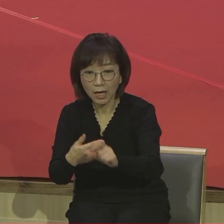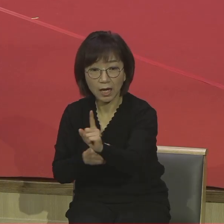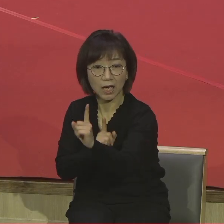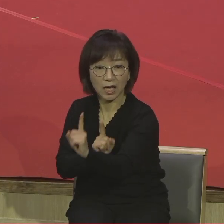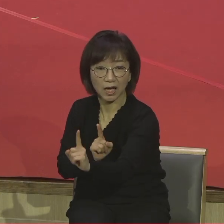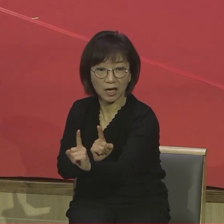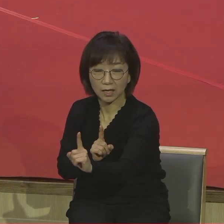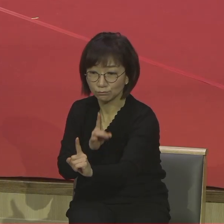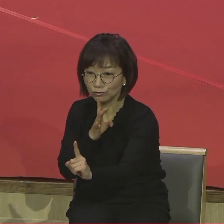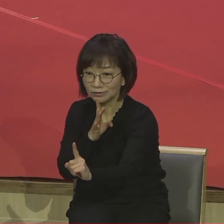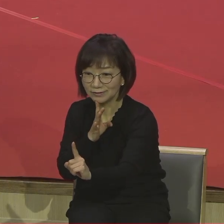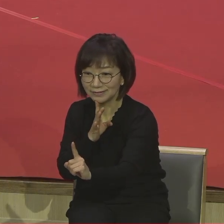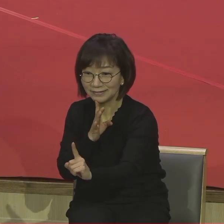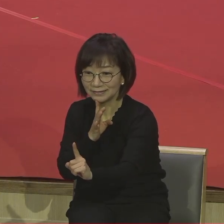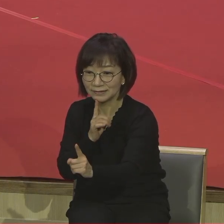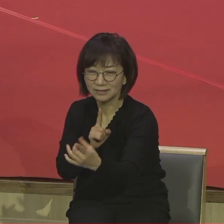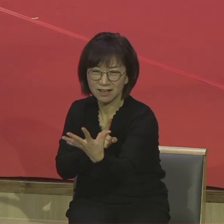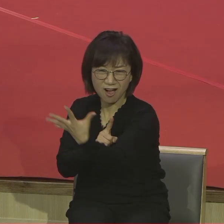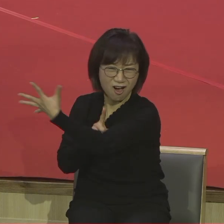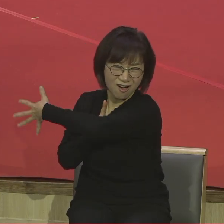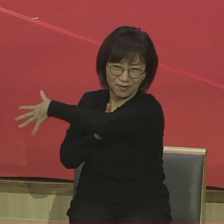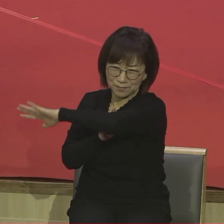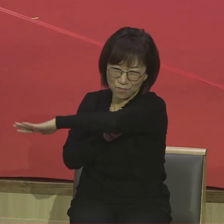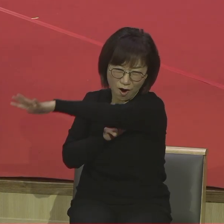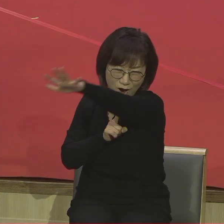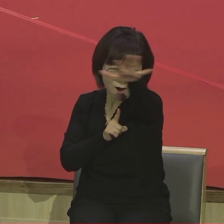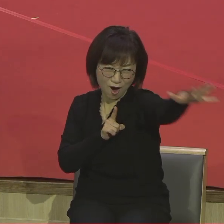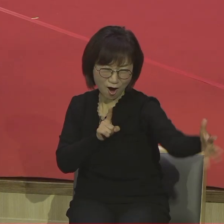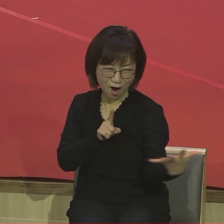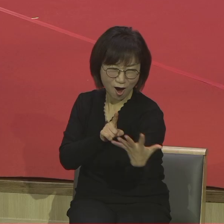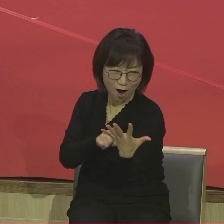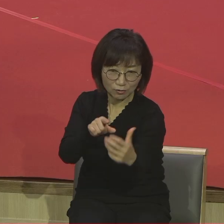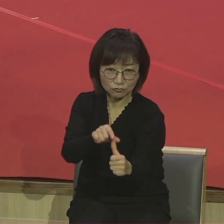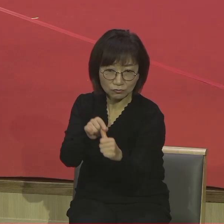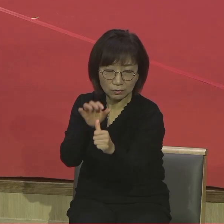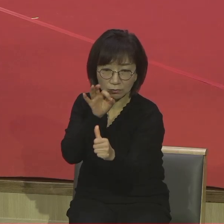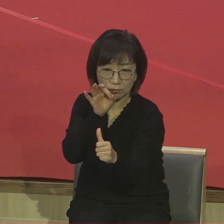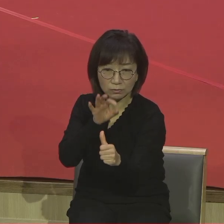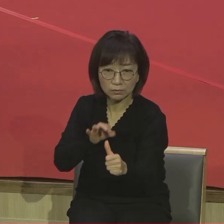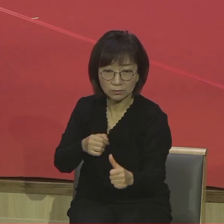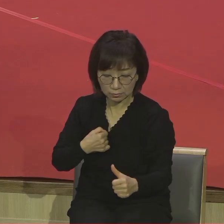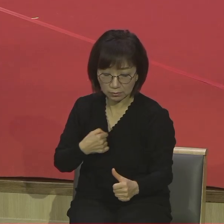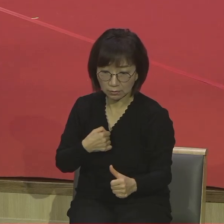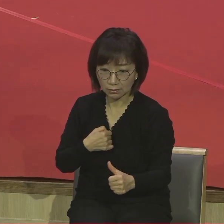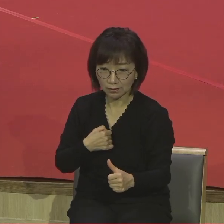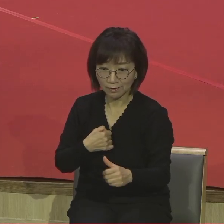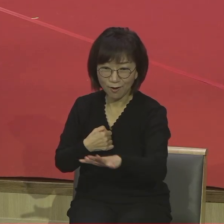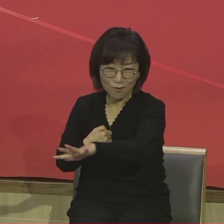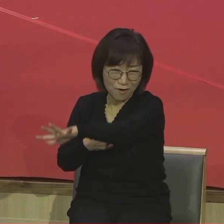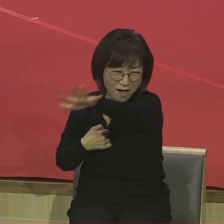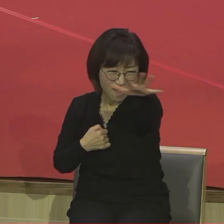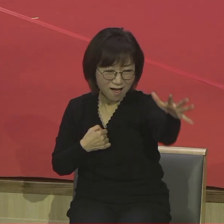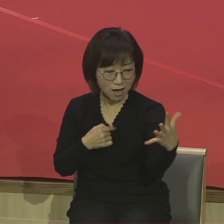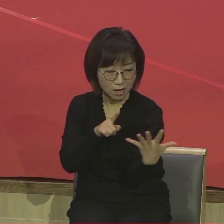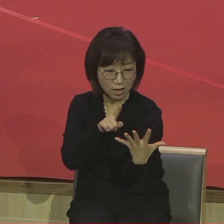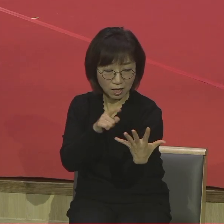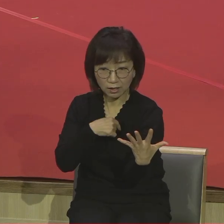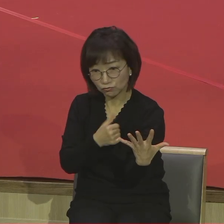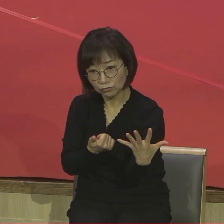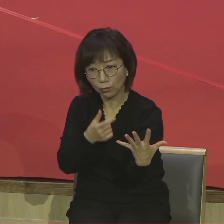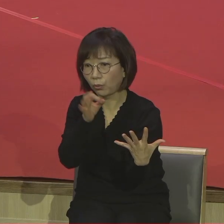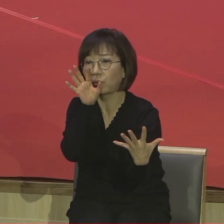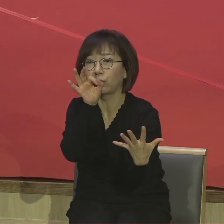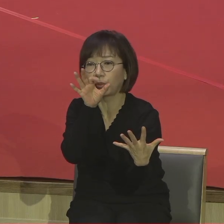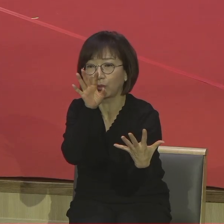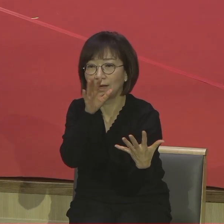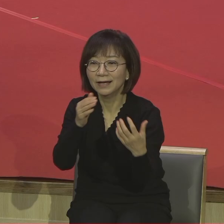거잖아요. 그렇기 때문에 전 인류를 구원할 구세주는 모든 대상자들을